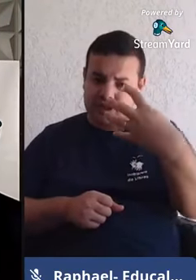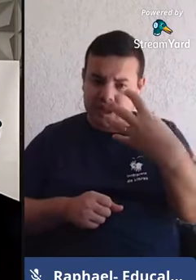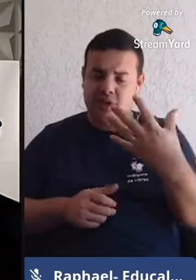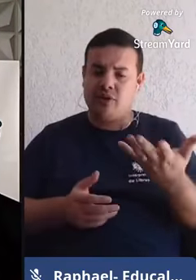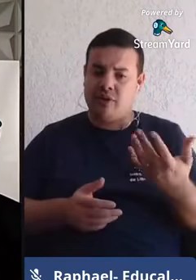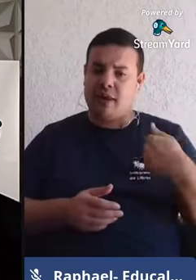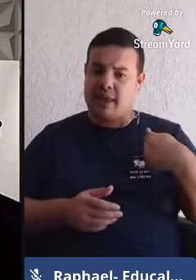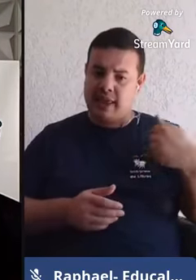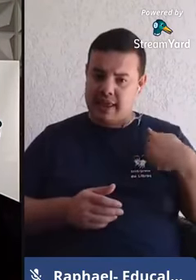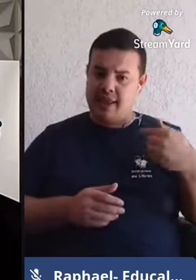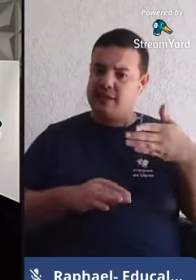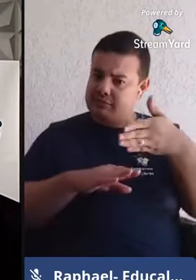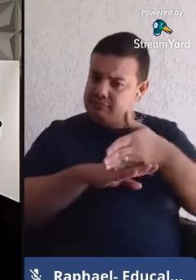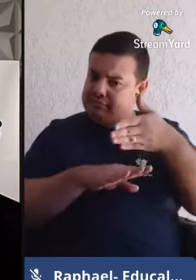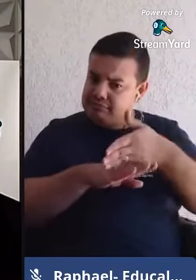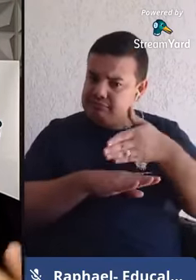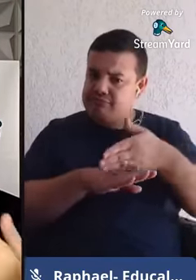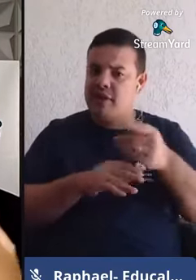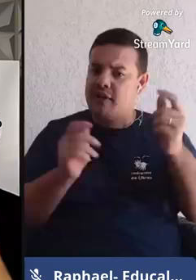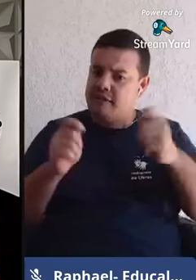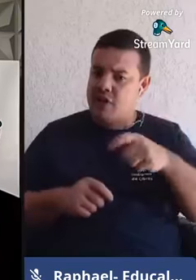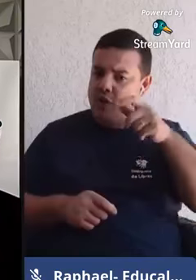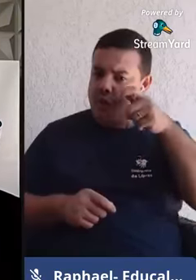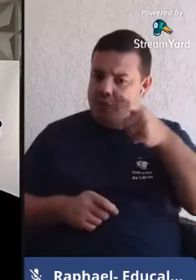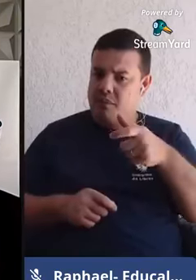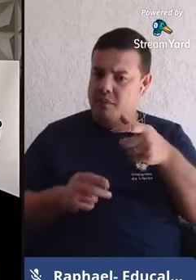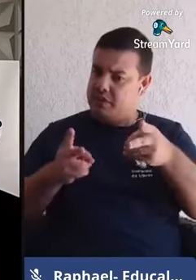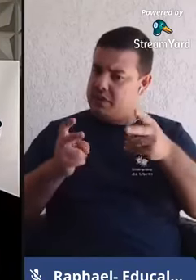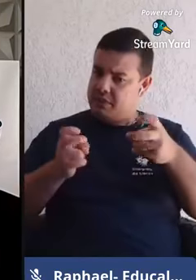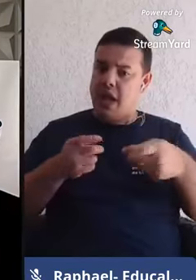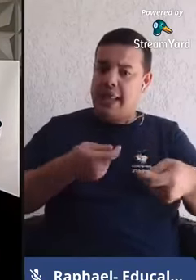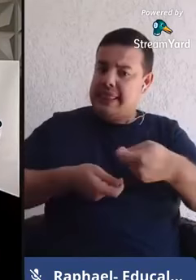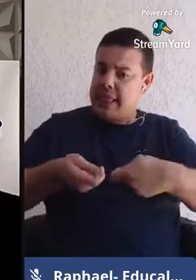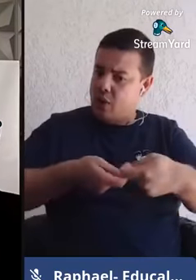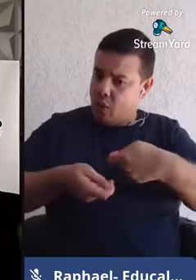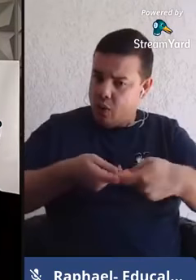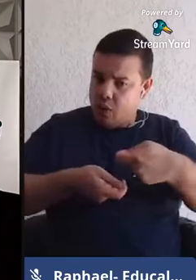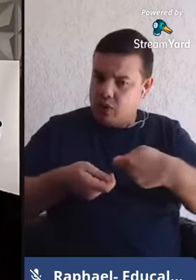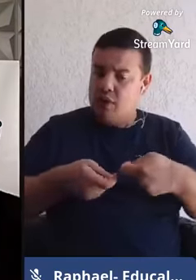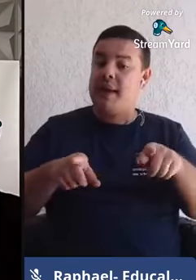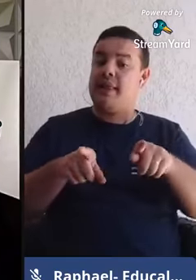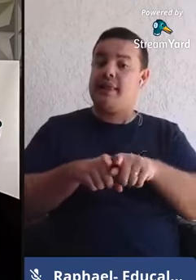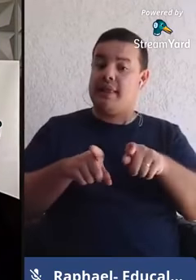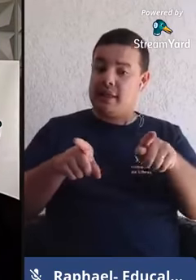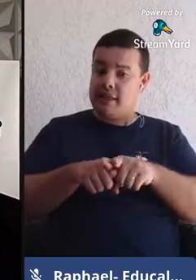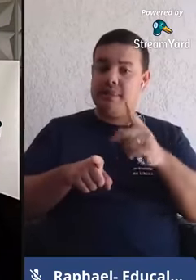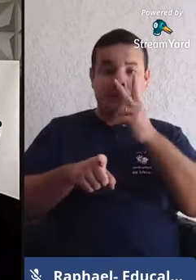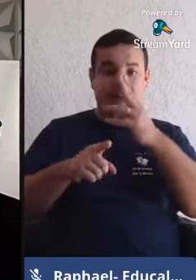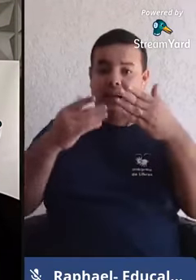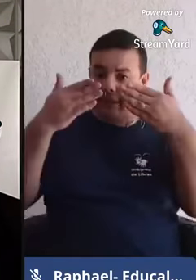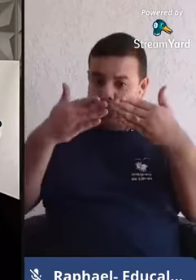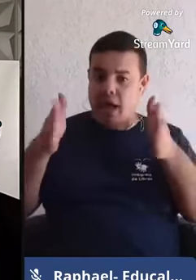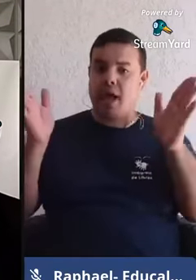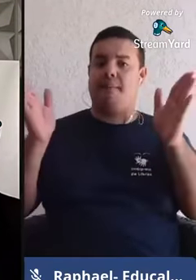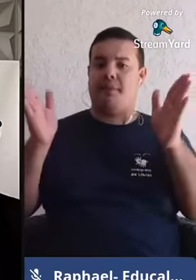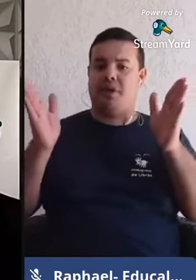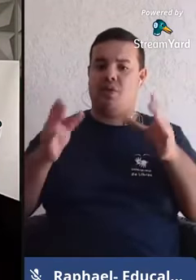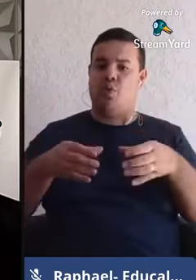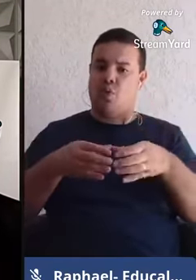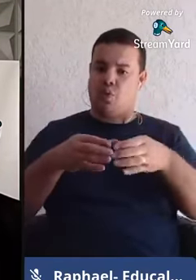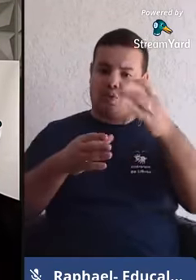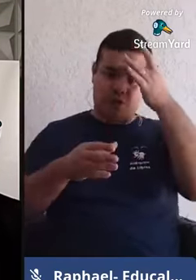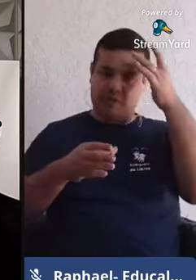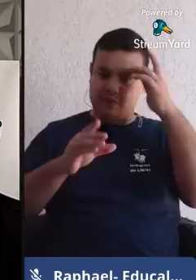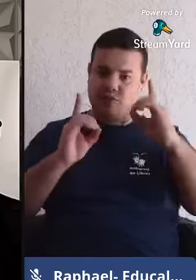enxergando nisso uma oportunidade, não só de negócio, mas uma oportunidade de abrir o horizonte das pessoas com deficiência. Por isso, do nome